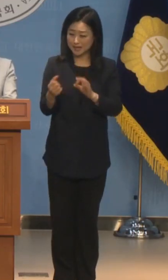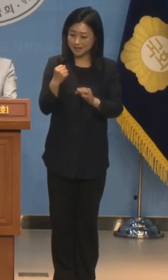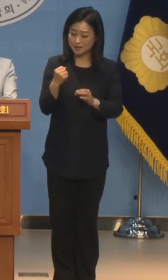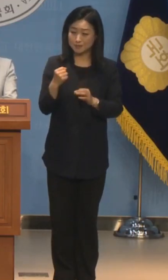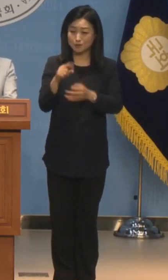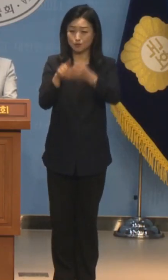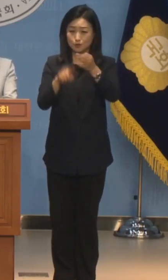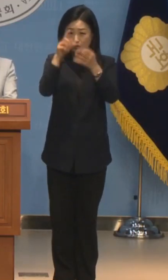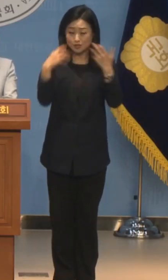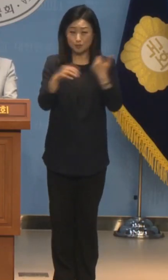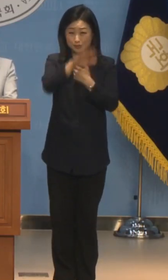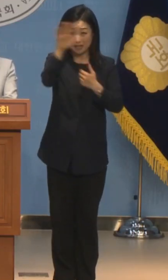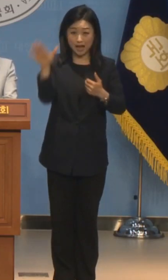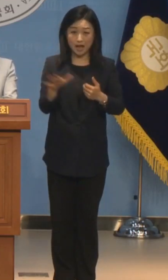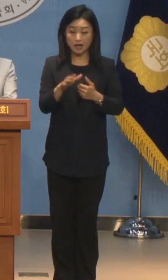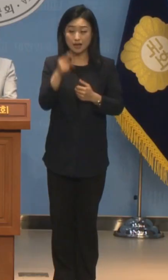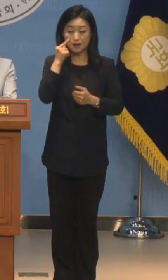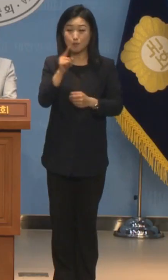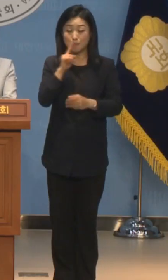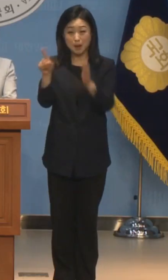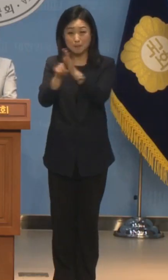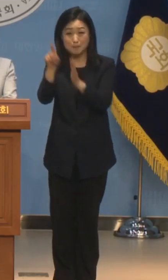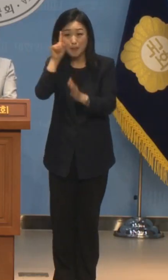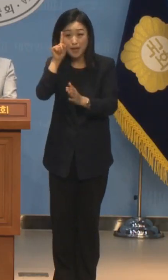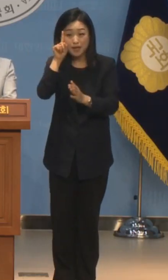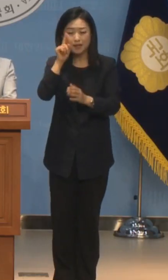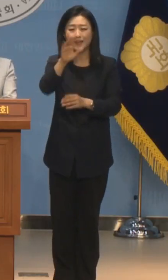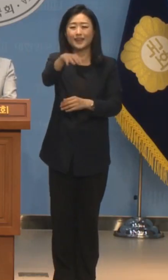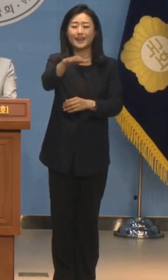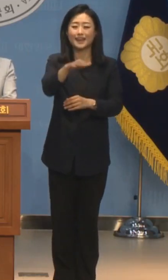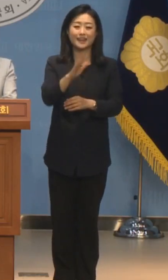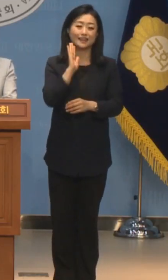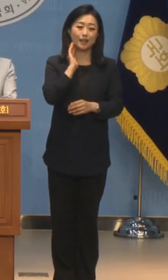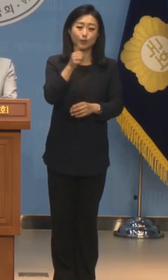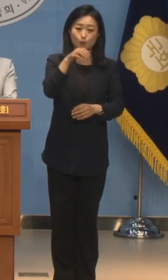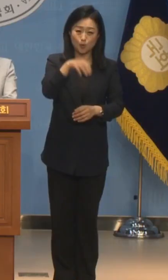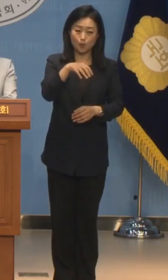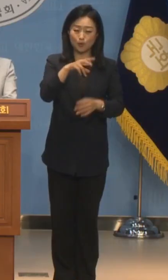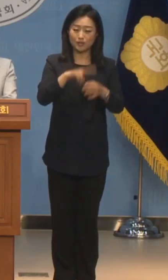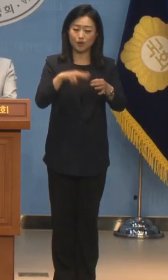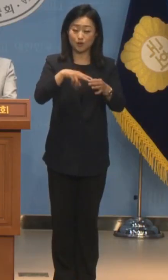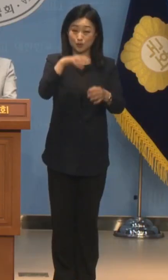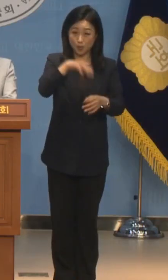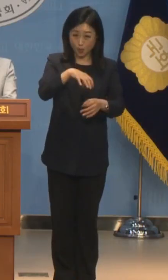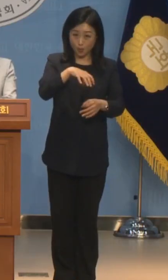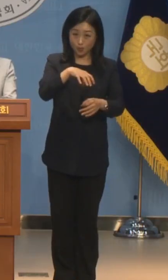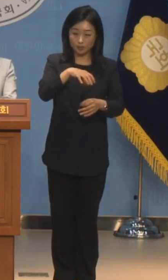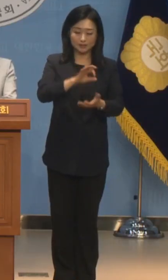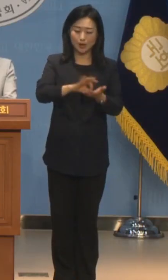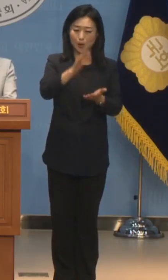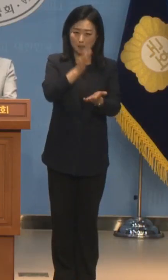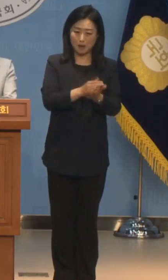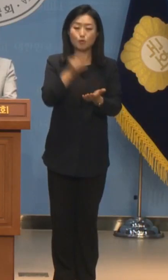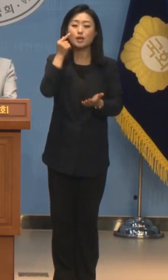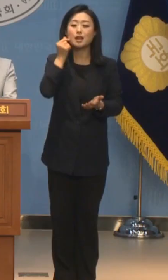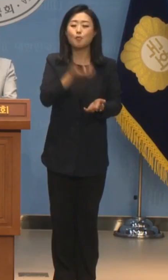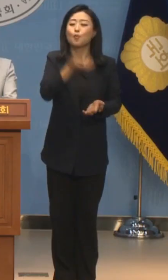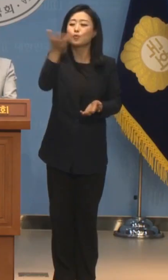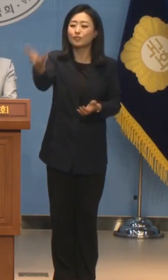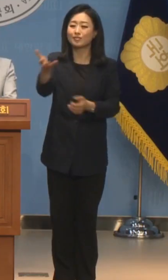힘 차라리 대통령 실과 당사를 용상과 여의도에서 일본으로 옮기십시오